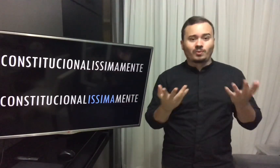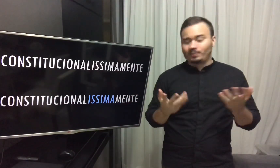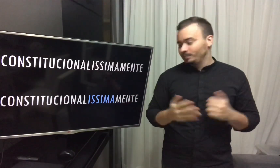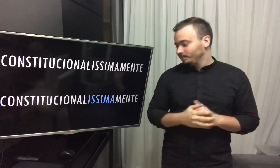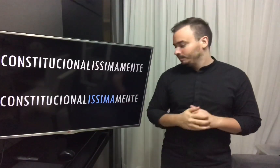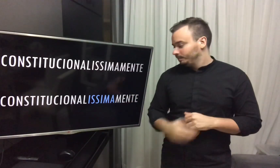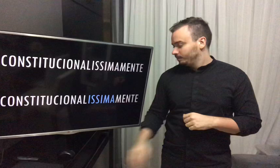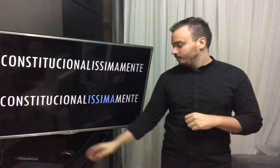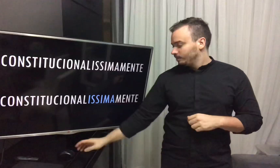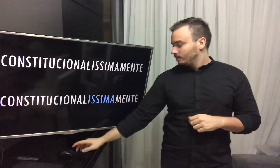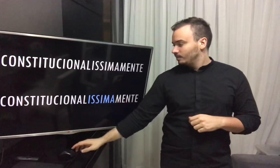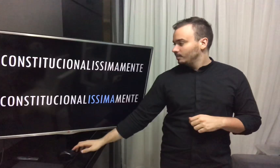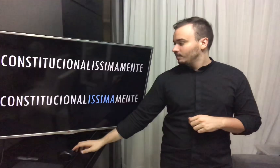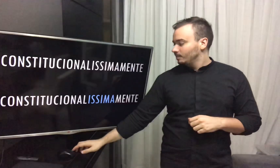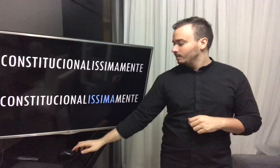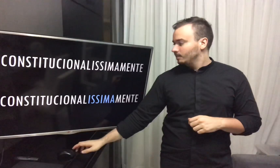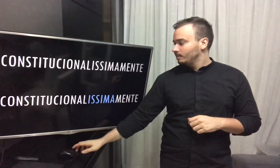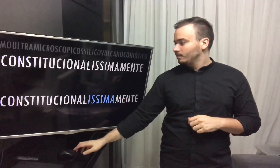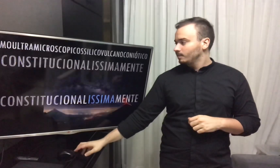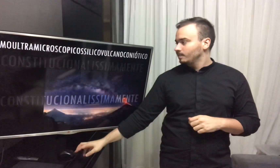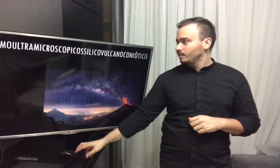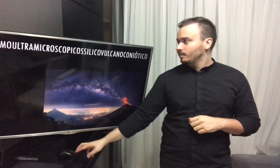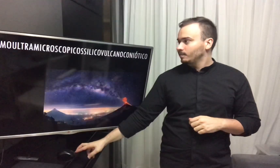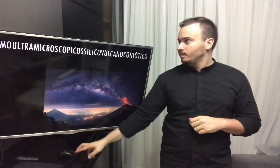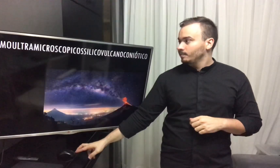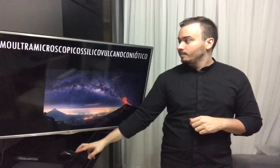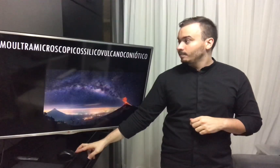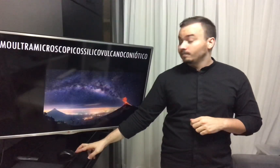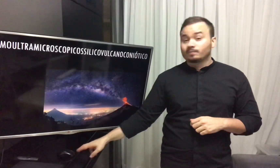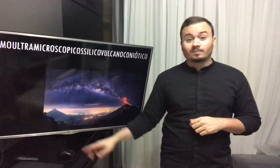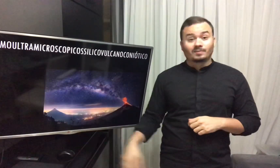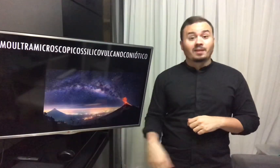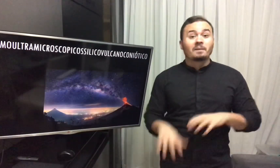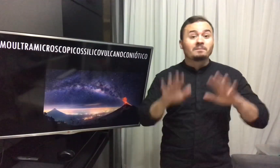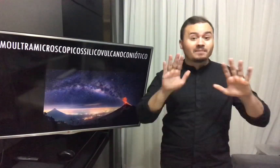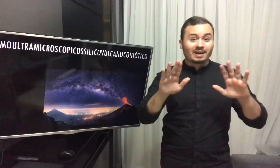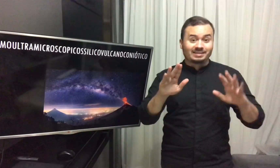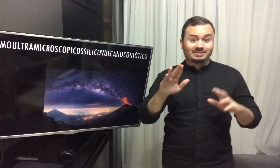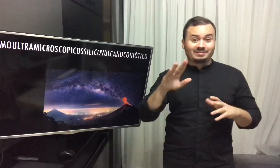temos alguns sufixos que mostram que é um advérbio, por exemplo.